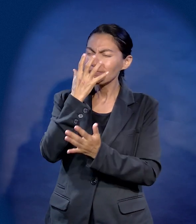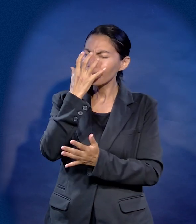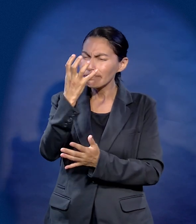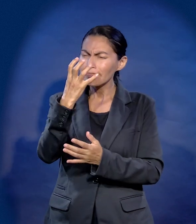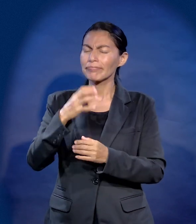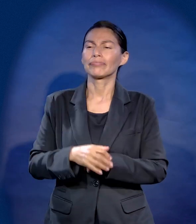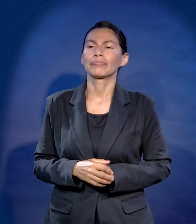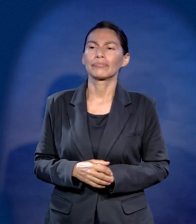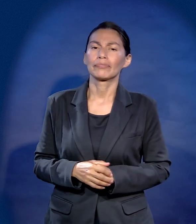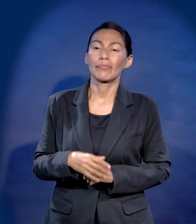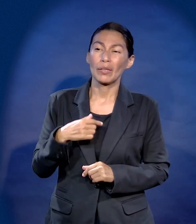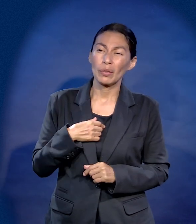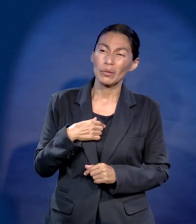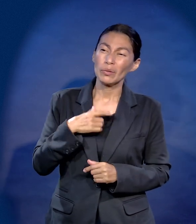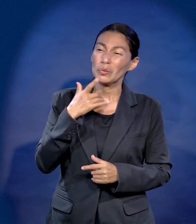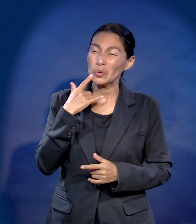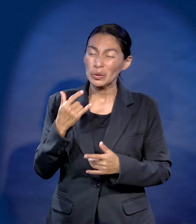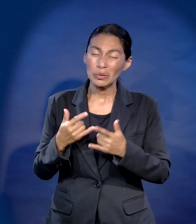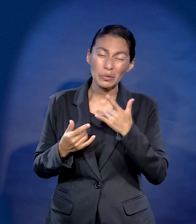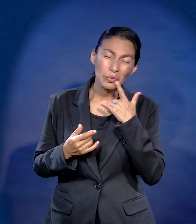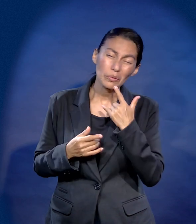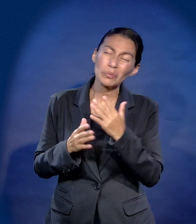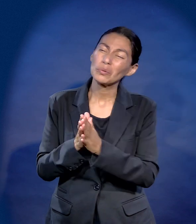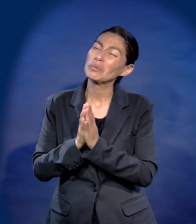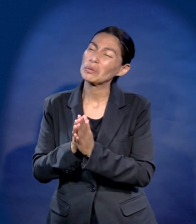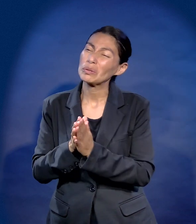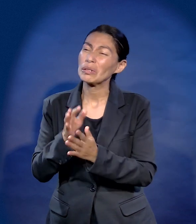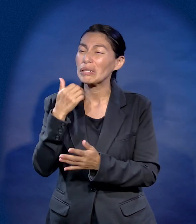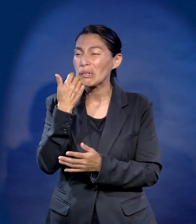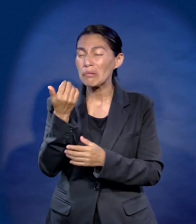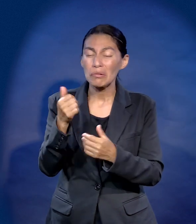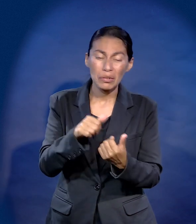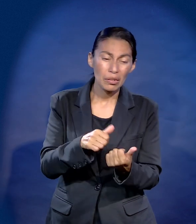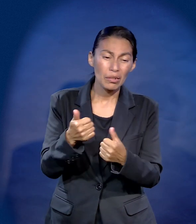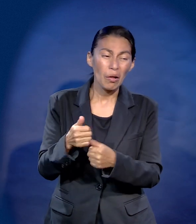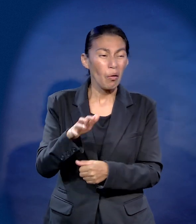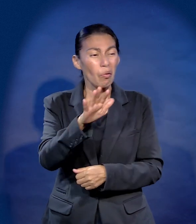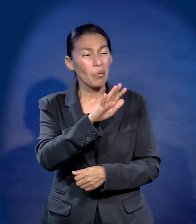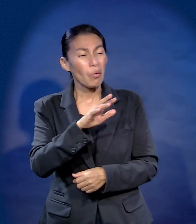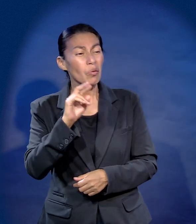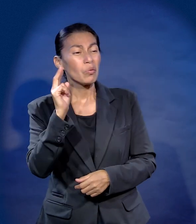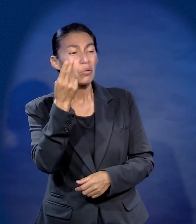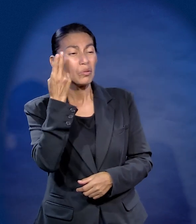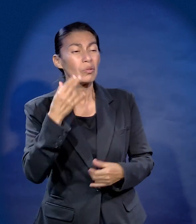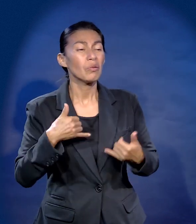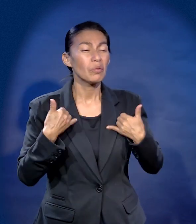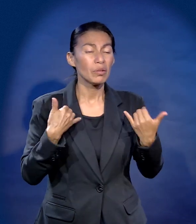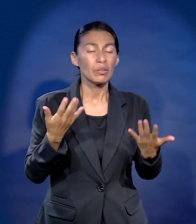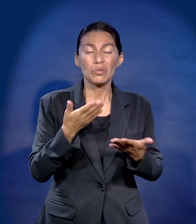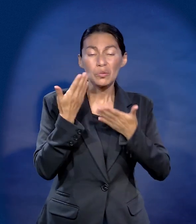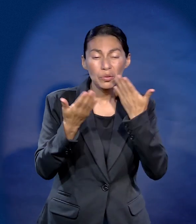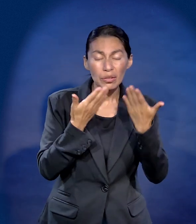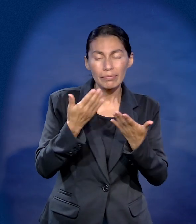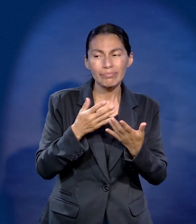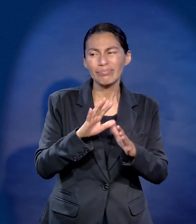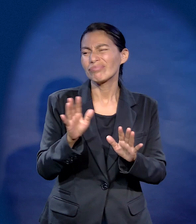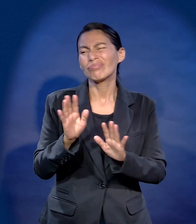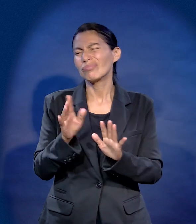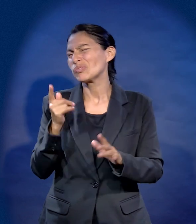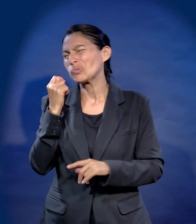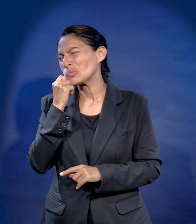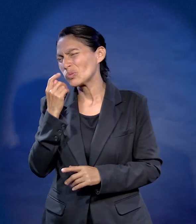serias. Y yo estaba luchando por eso. Pero mami, yo me quiero bautizar. Pero además son puros universitarios. ¡No le